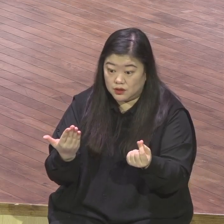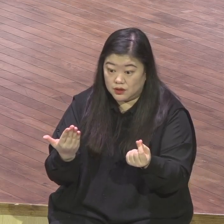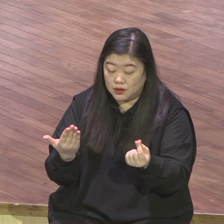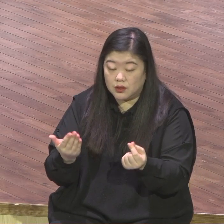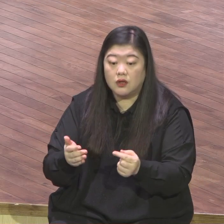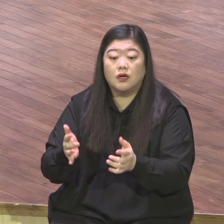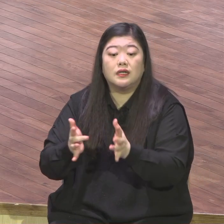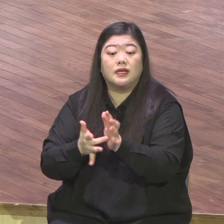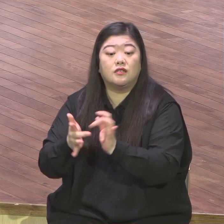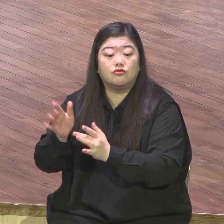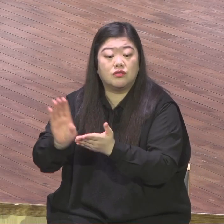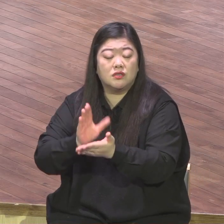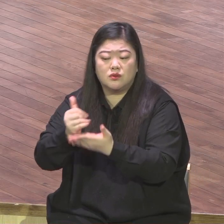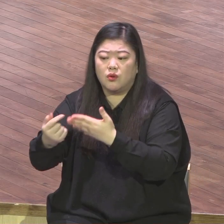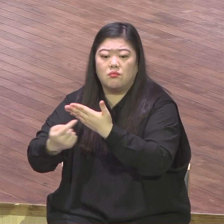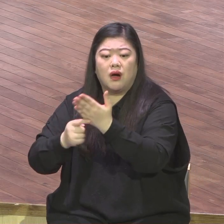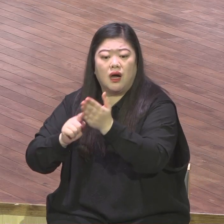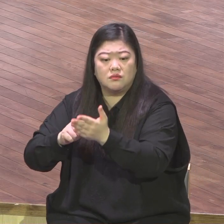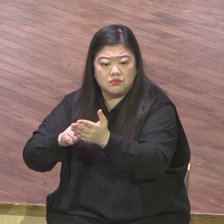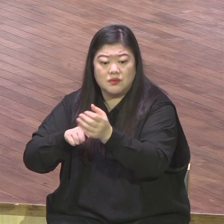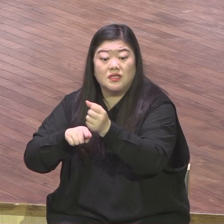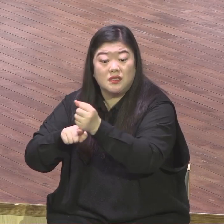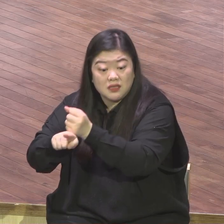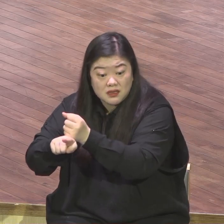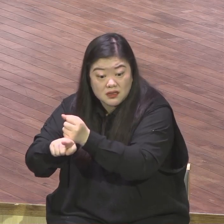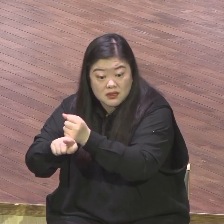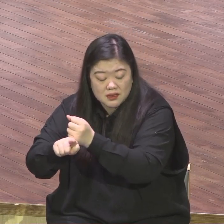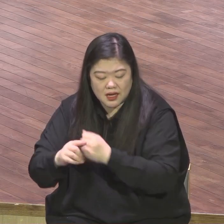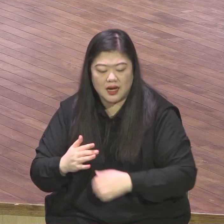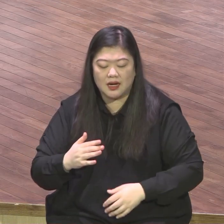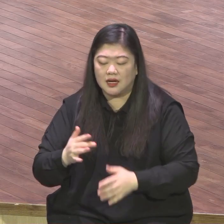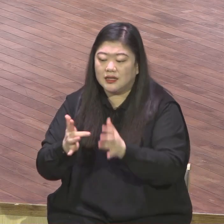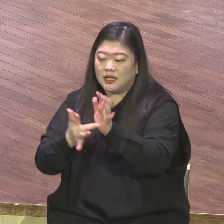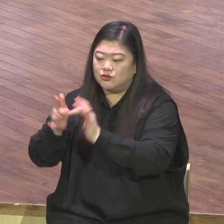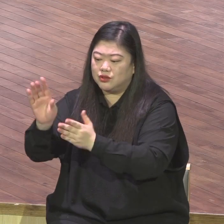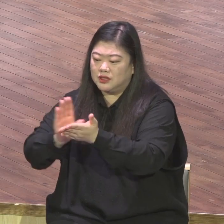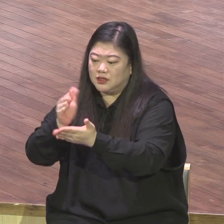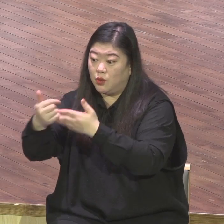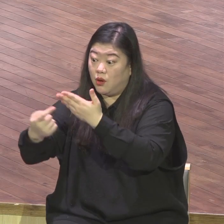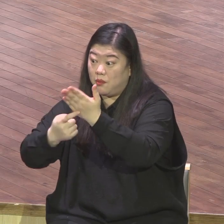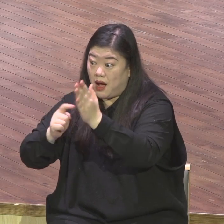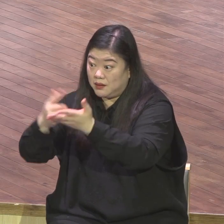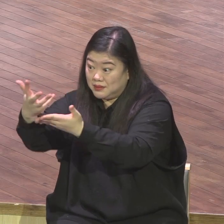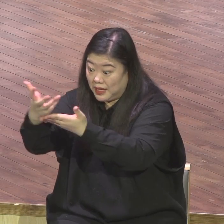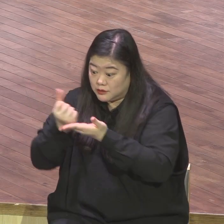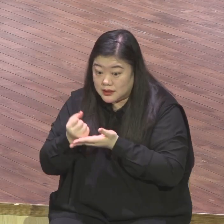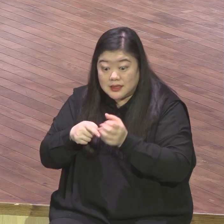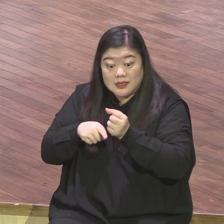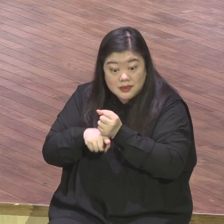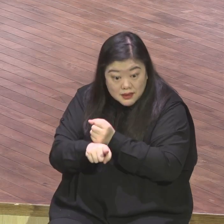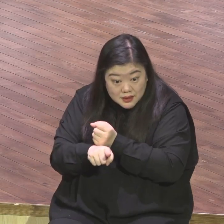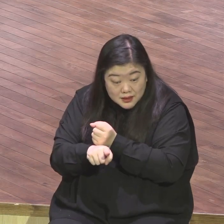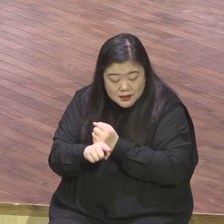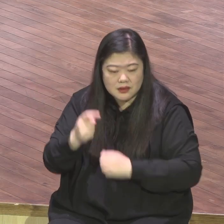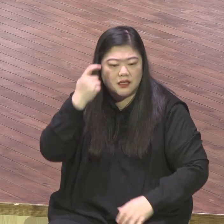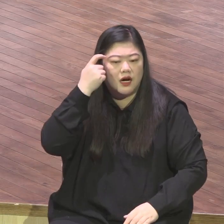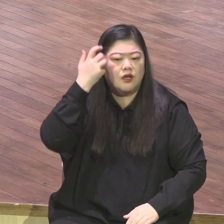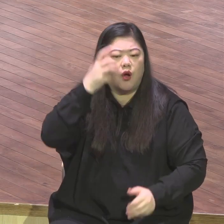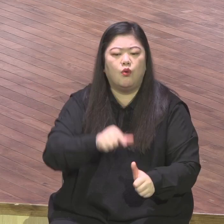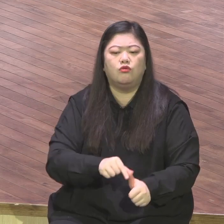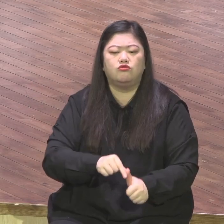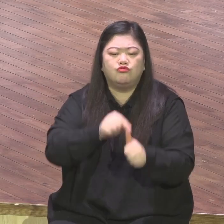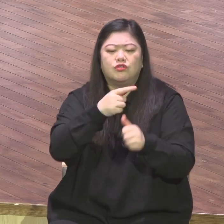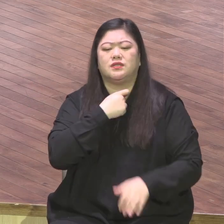마음은 다른 것이 아니에요. 한마디로 생명 살리는 마음이에요. 살리는 거, 죽이는 거 아니에요. 생명 살리는